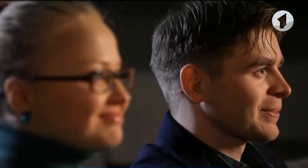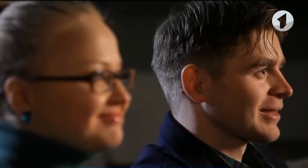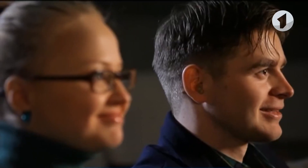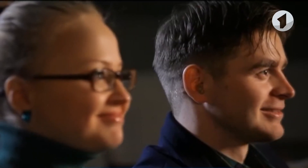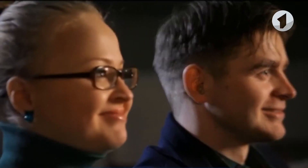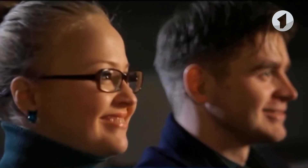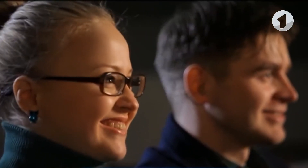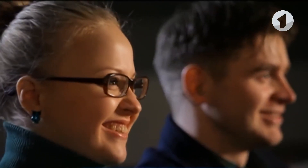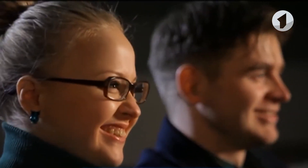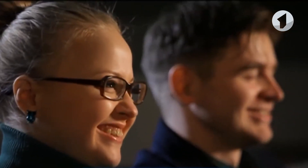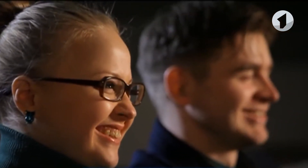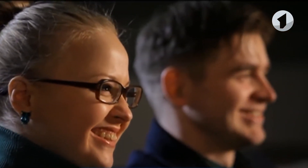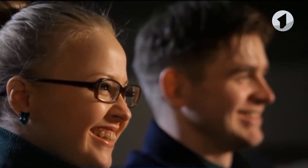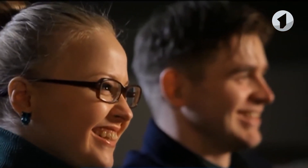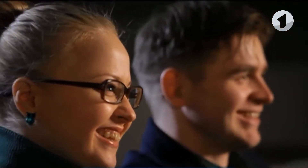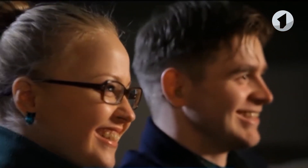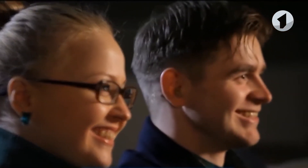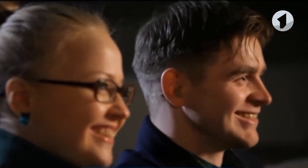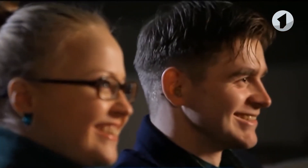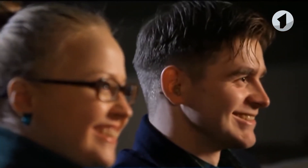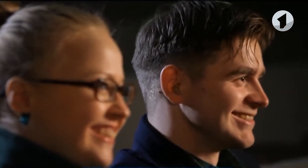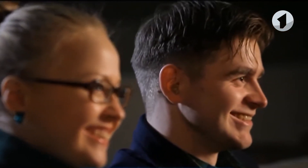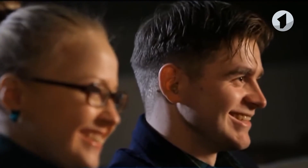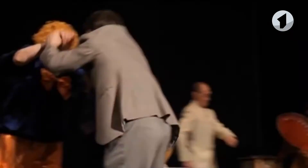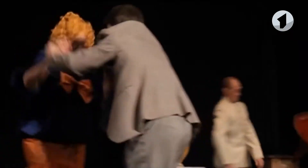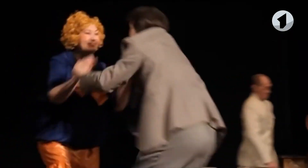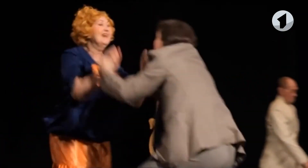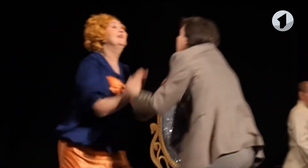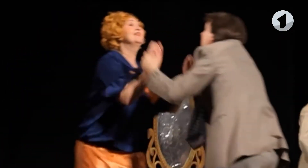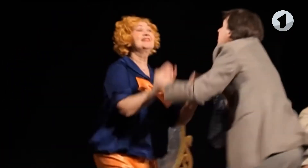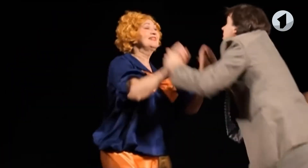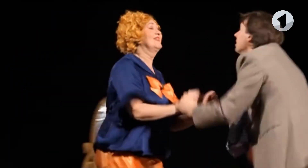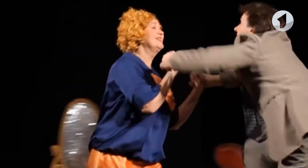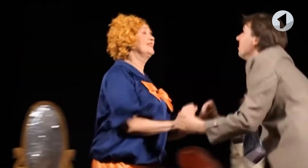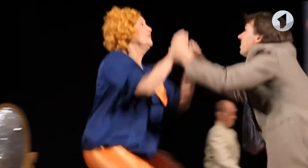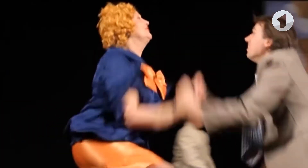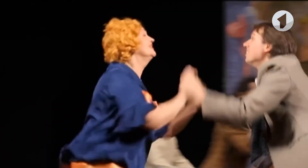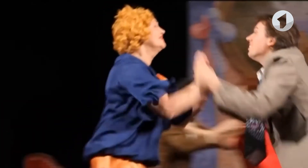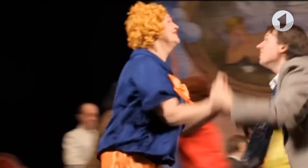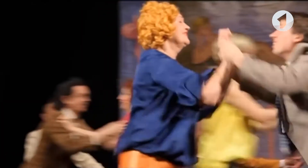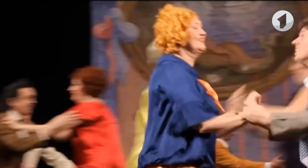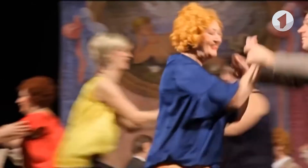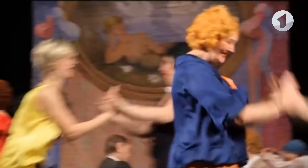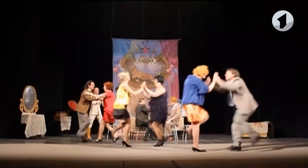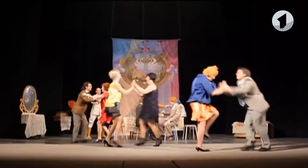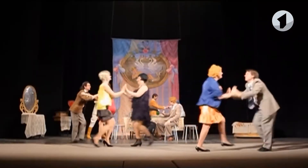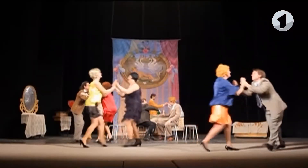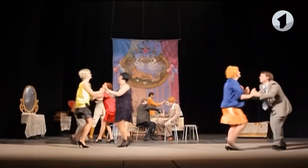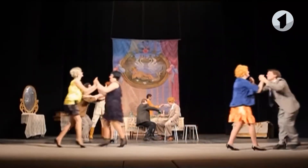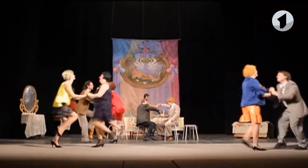менее насыщена, чем наша. Они занимаются рисованием, музыкой, пением и даже танцами. Как это происходит, если они не